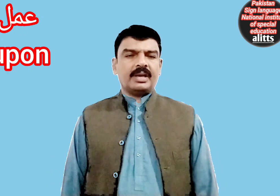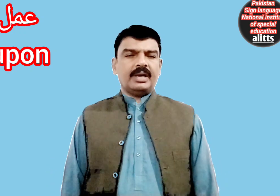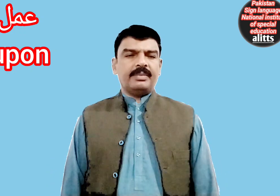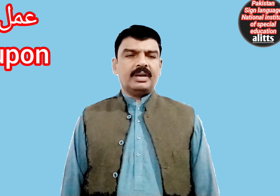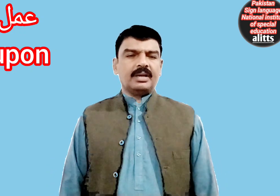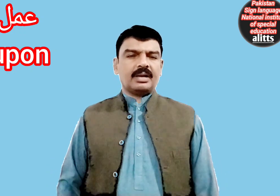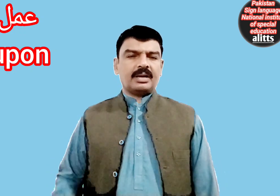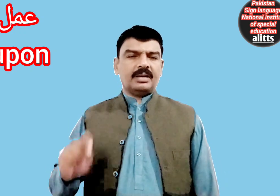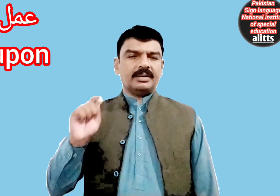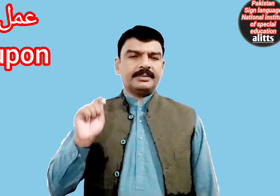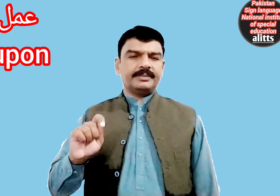अमल करना,